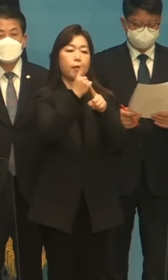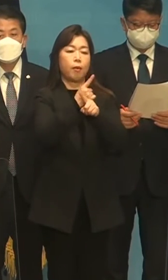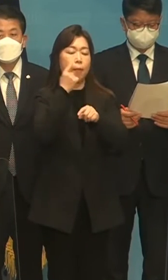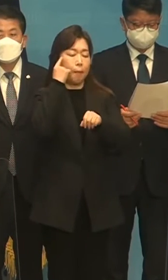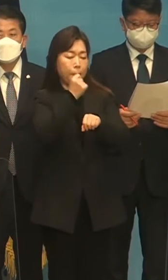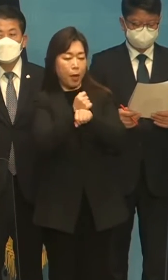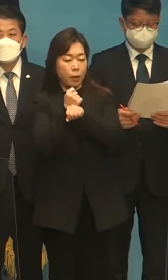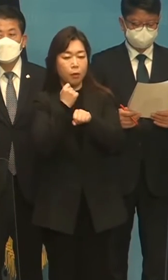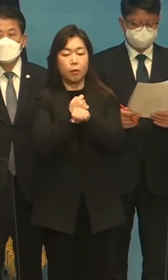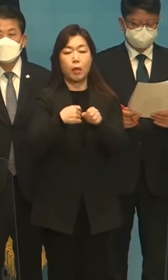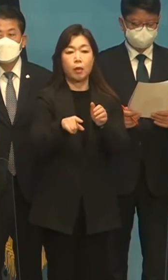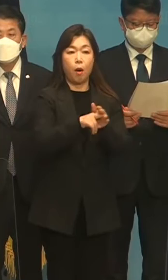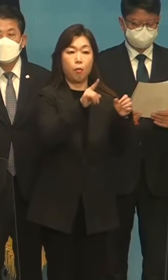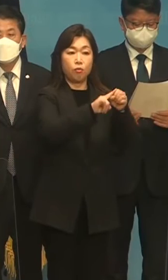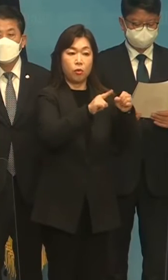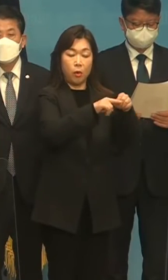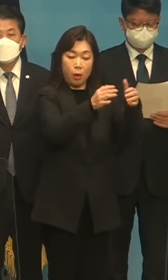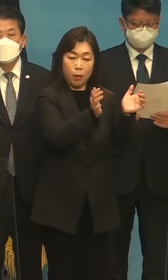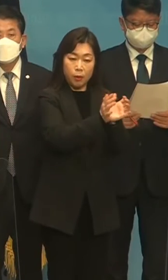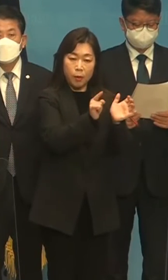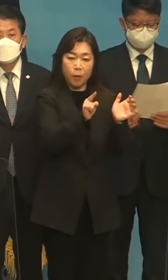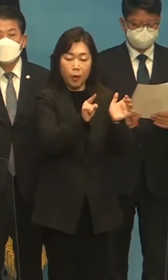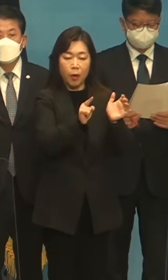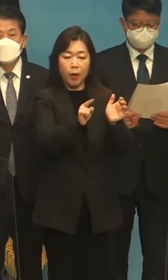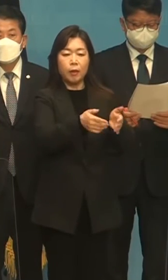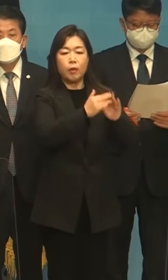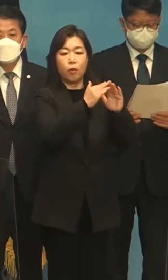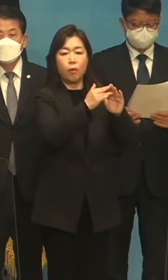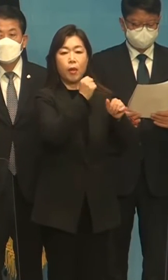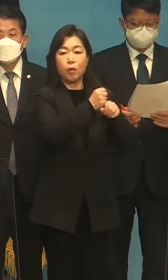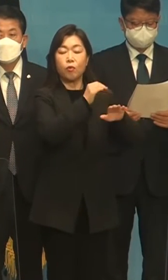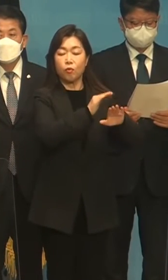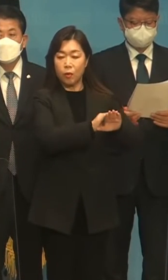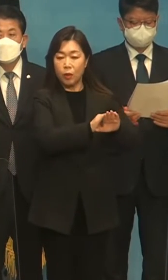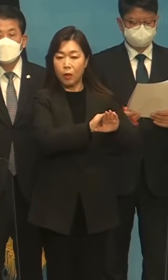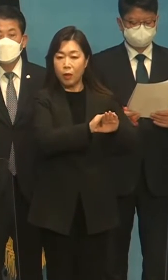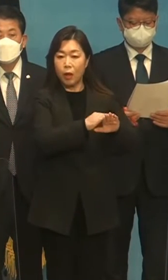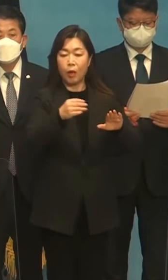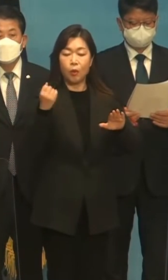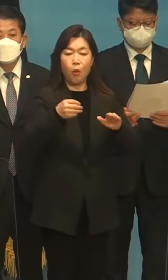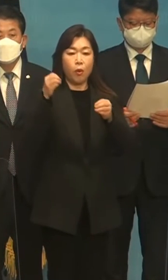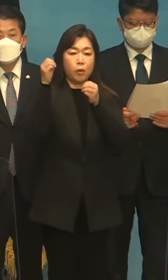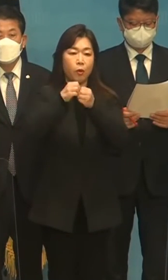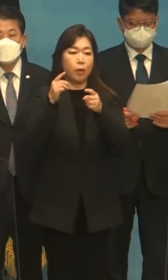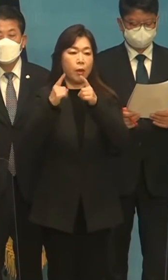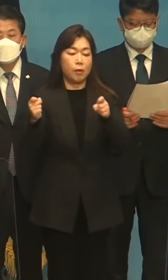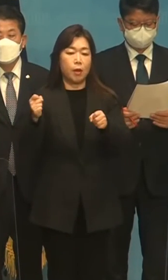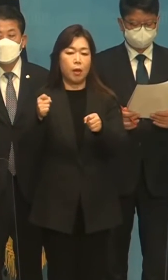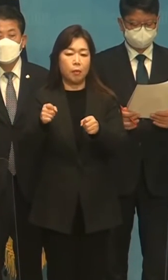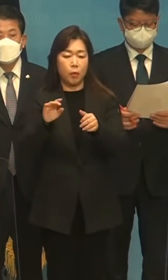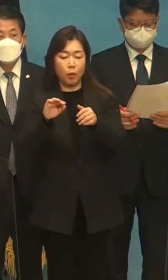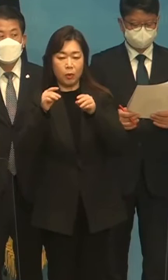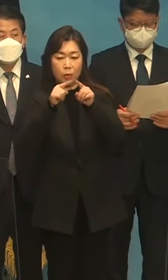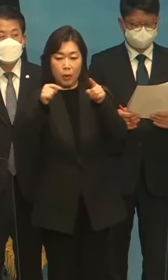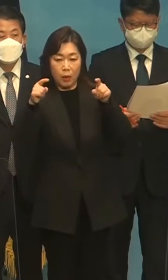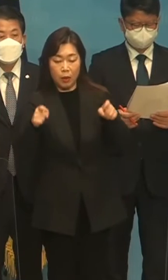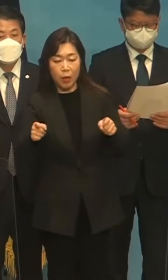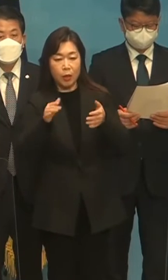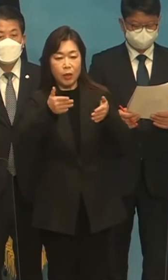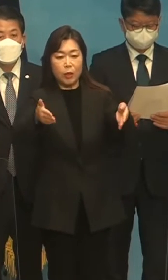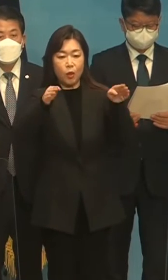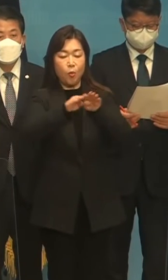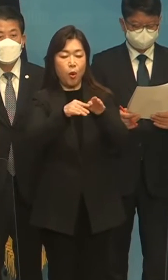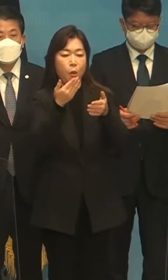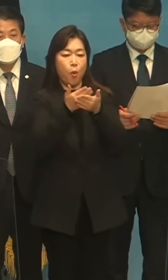마련하기 위해 불교계가 참여하는 기구를 구성한다. 아울러 전통사찰의 전각 등